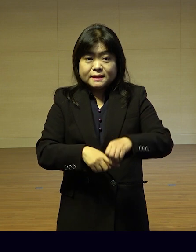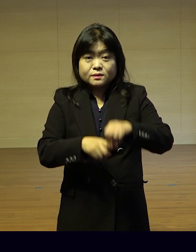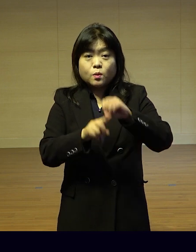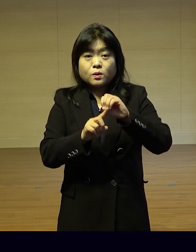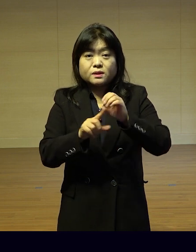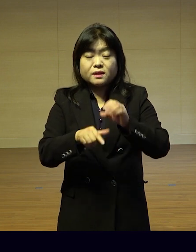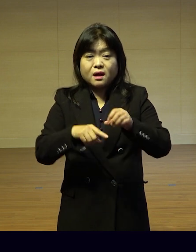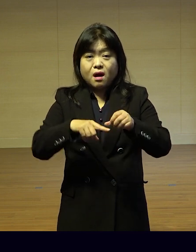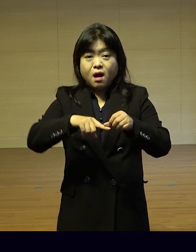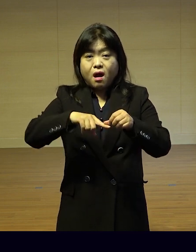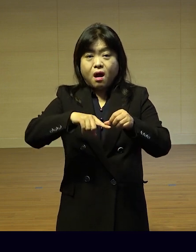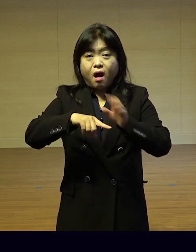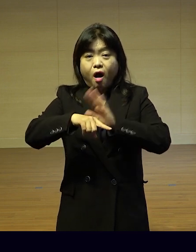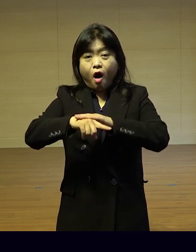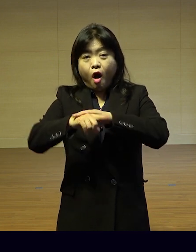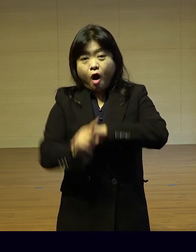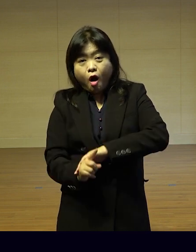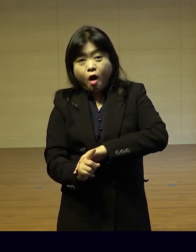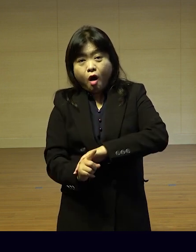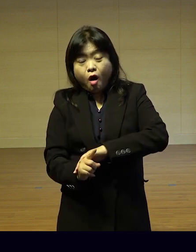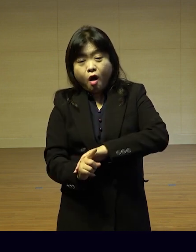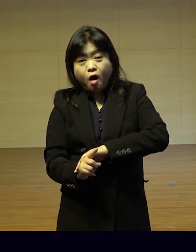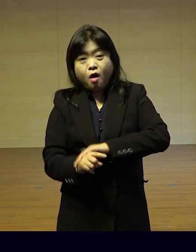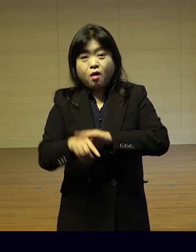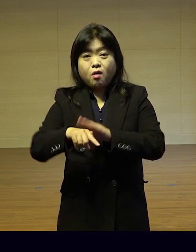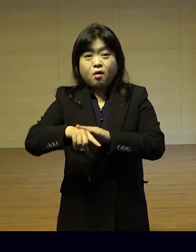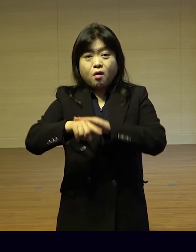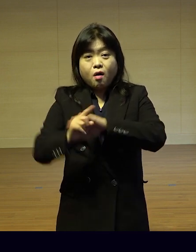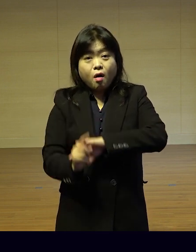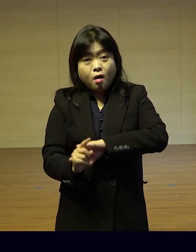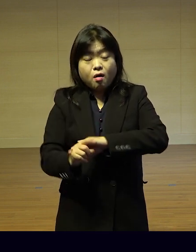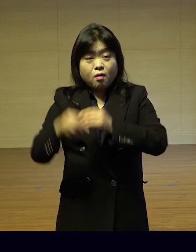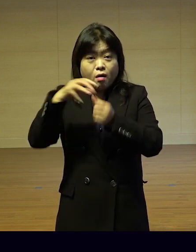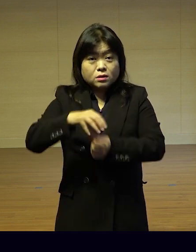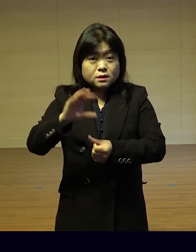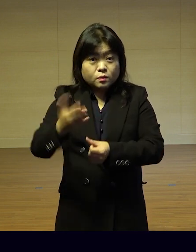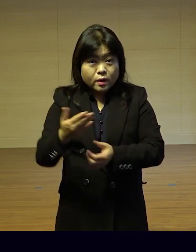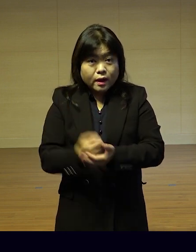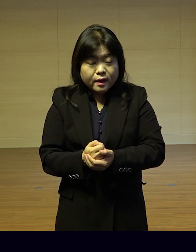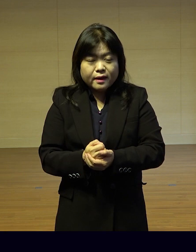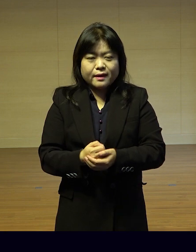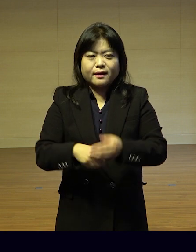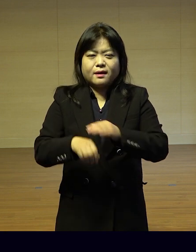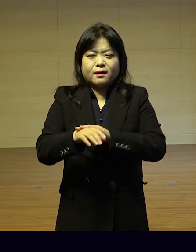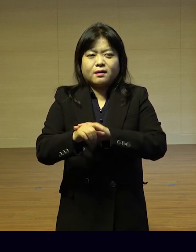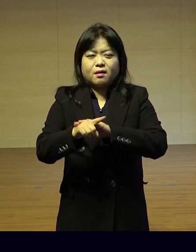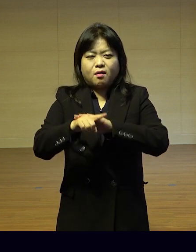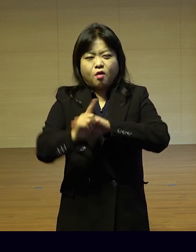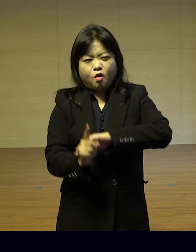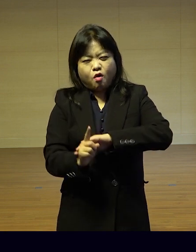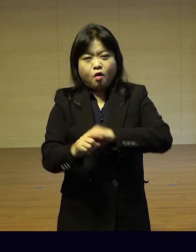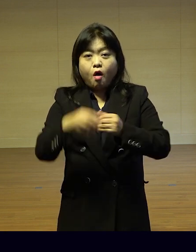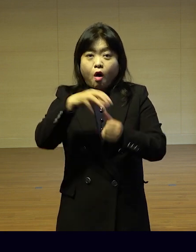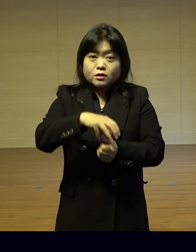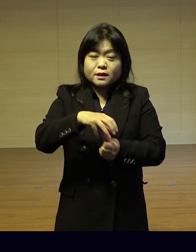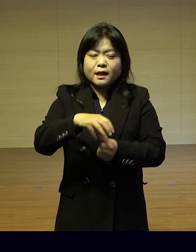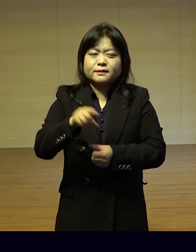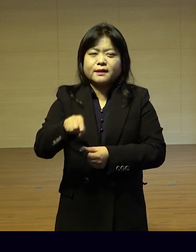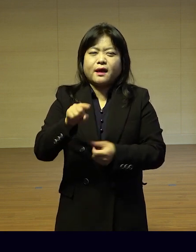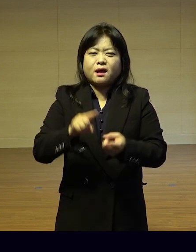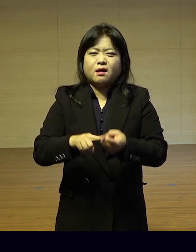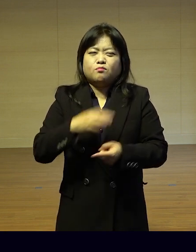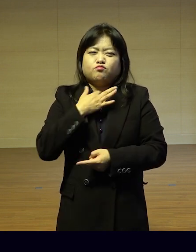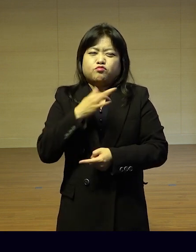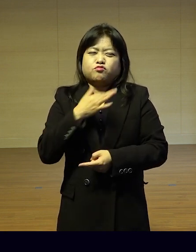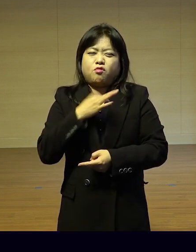때 억눌리고 억제되는 측면이 그건 지뢰 받침이 억제가 되죠. 근데 그것이 부정된다